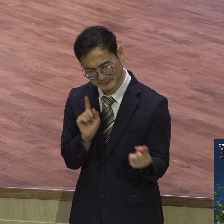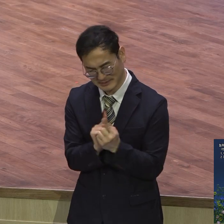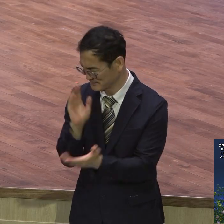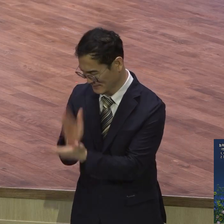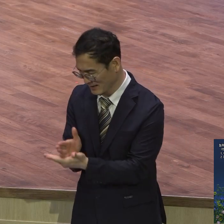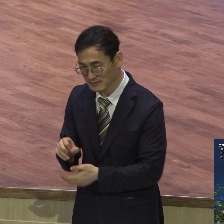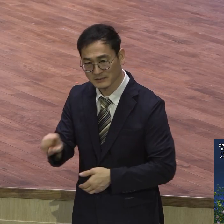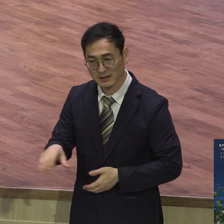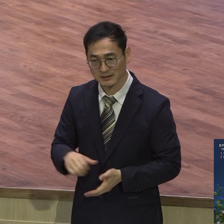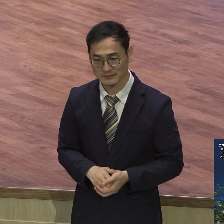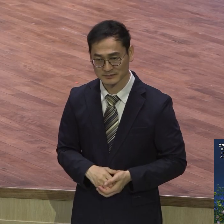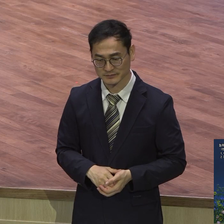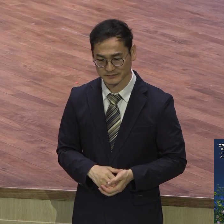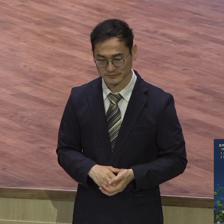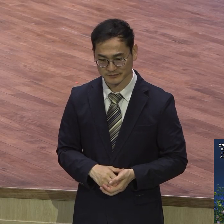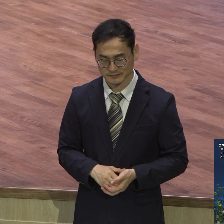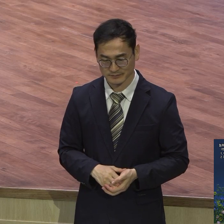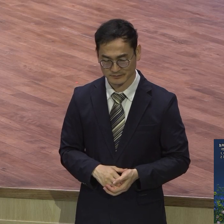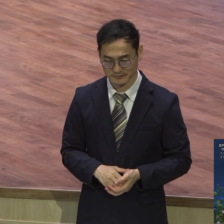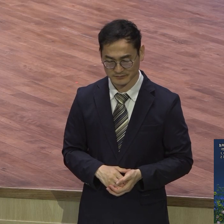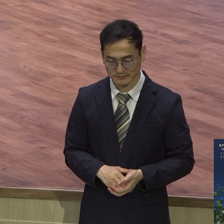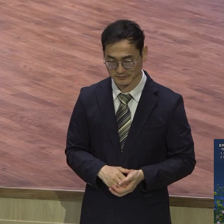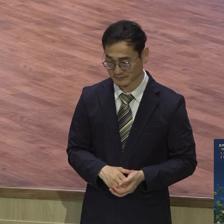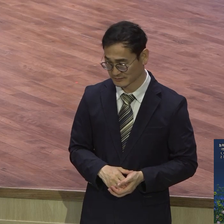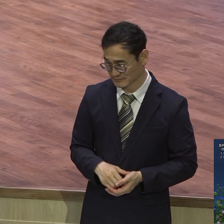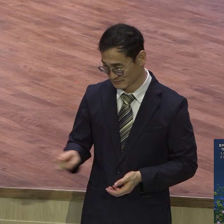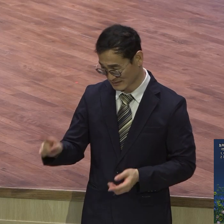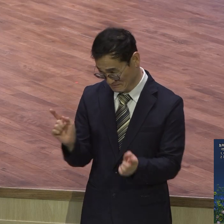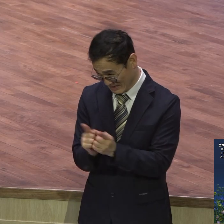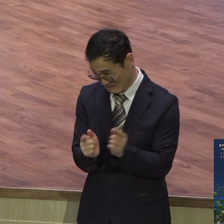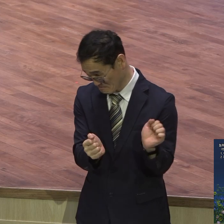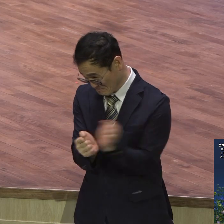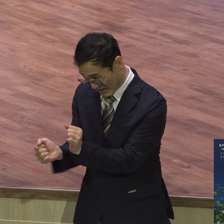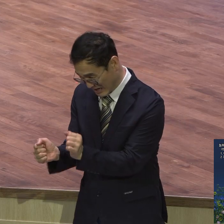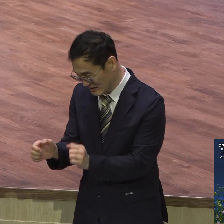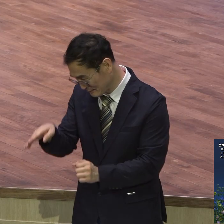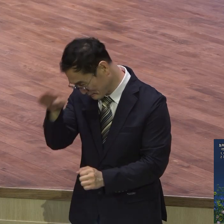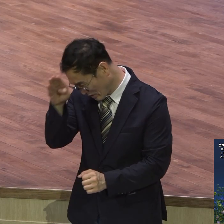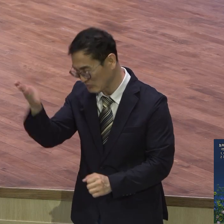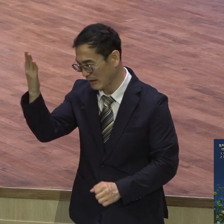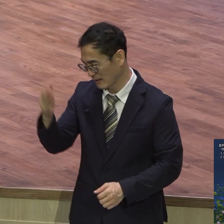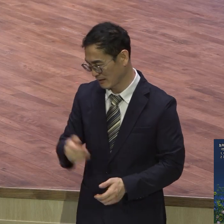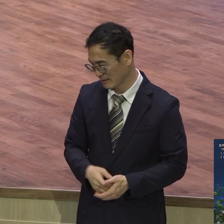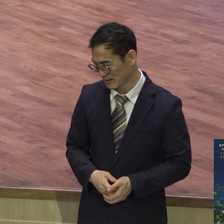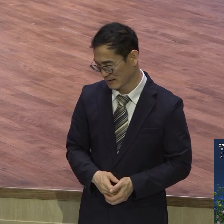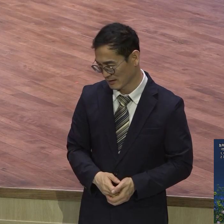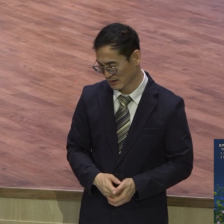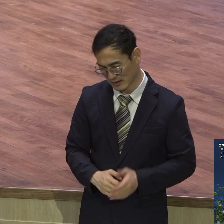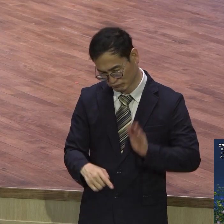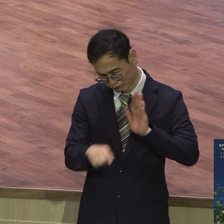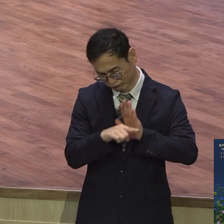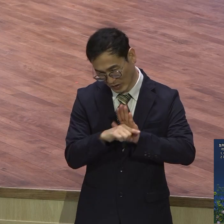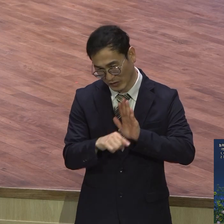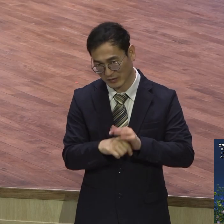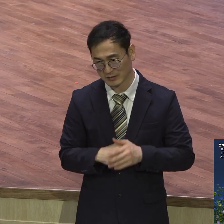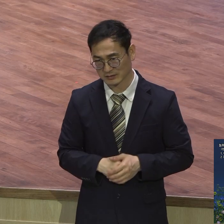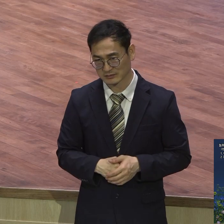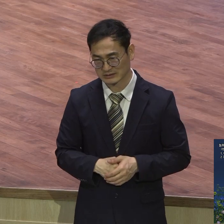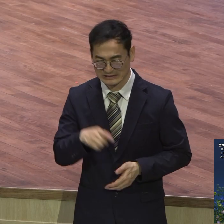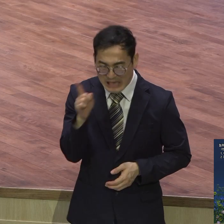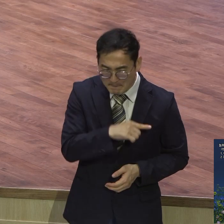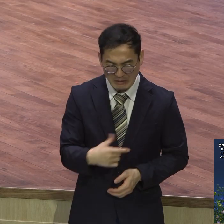그들은 병균이다 그랬어요 병균이다 부정적인 사람들은요 부정적인